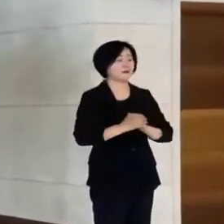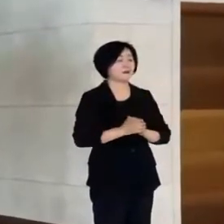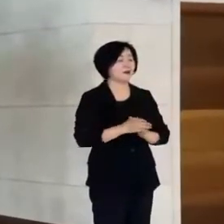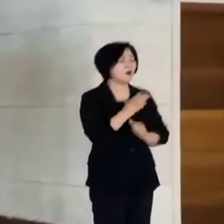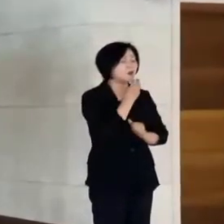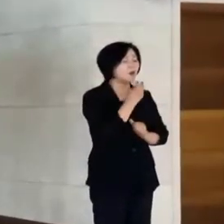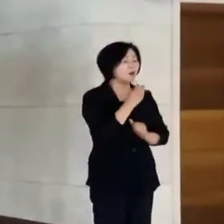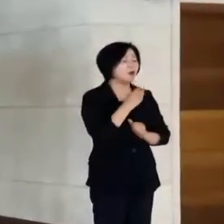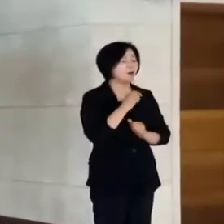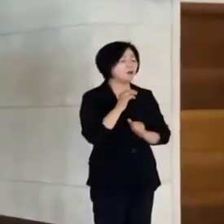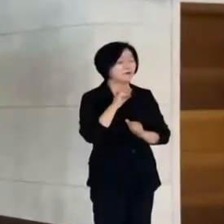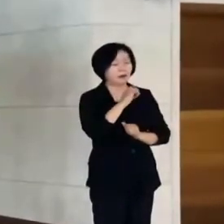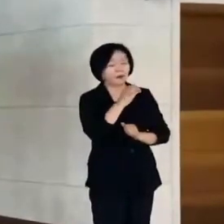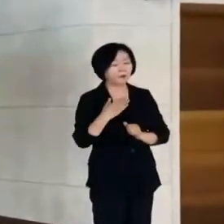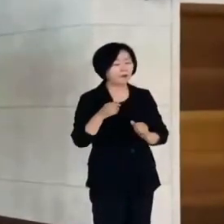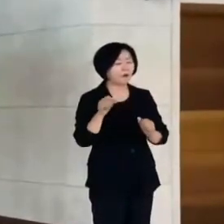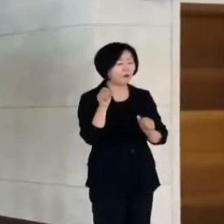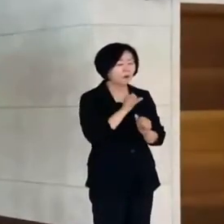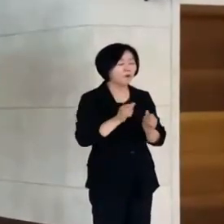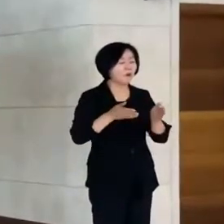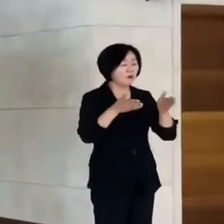서울 양평간 고속도로와 함께